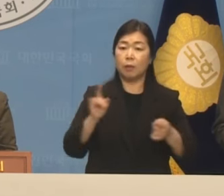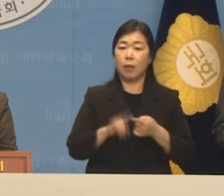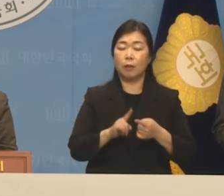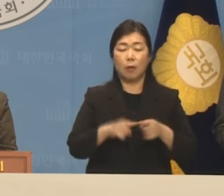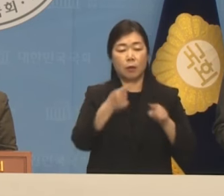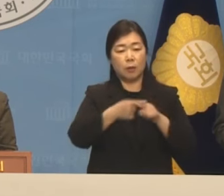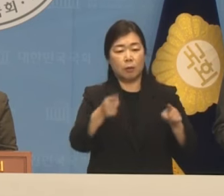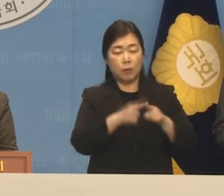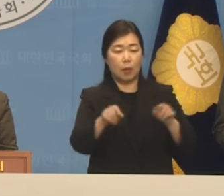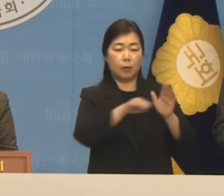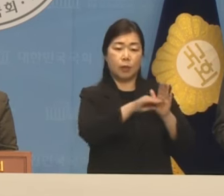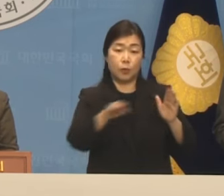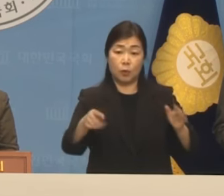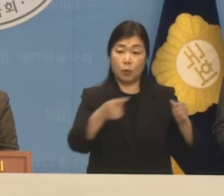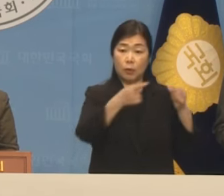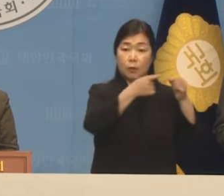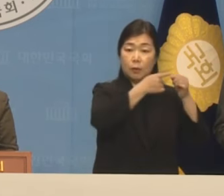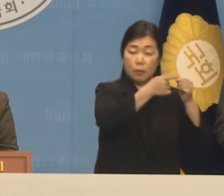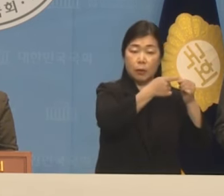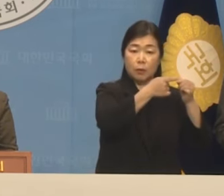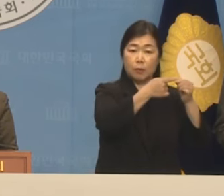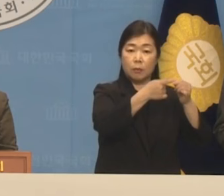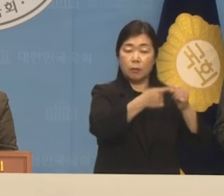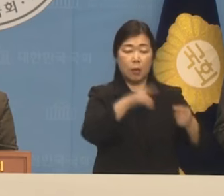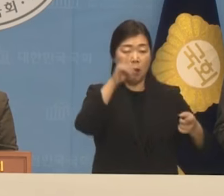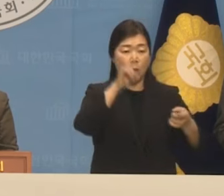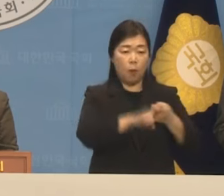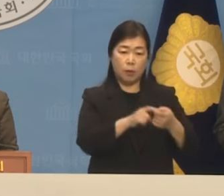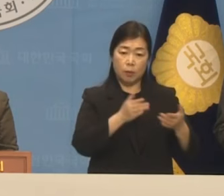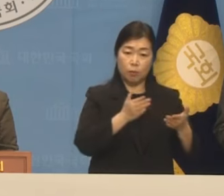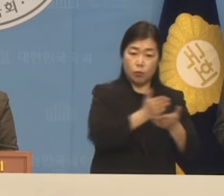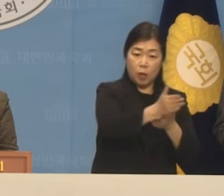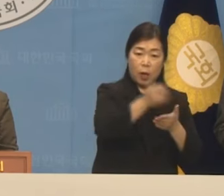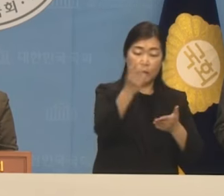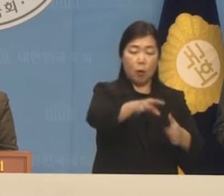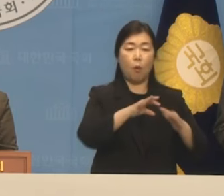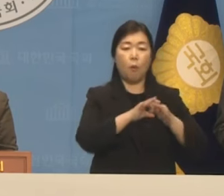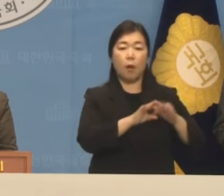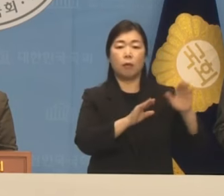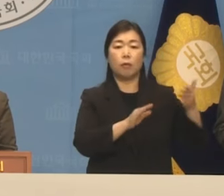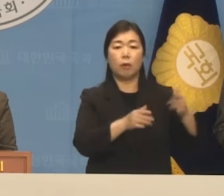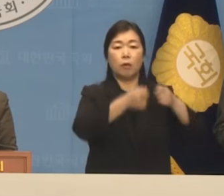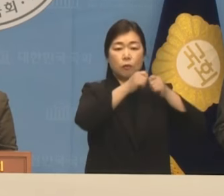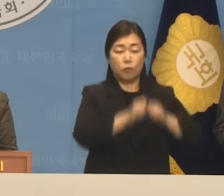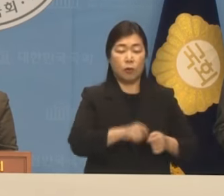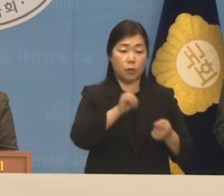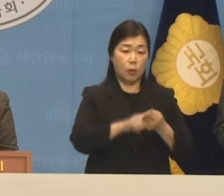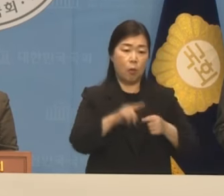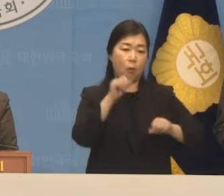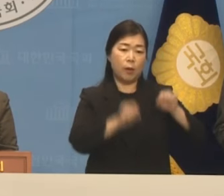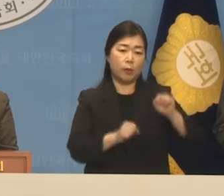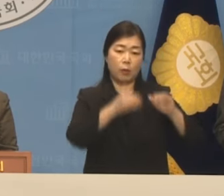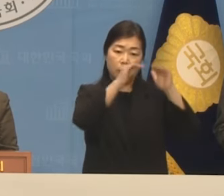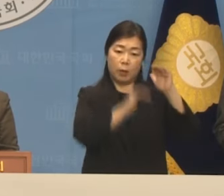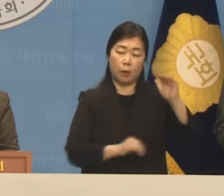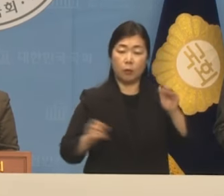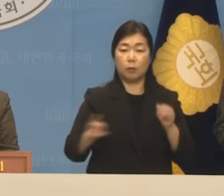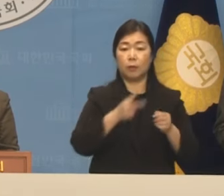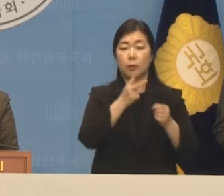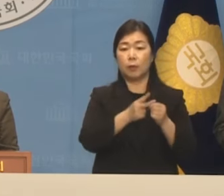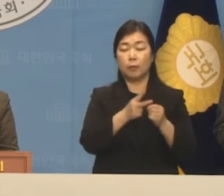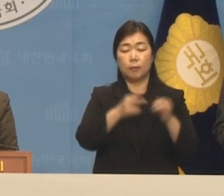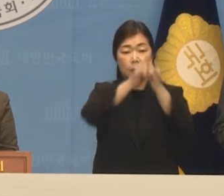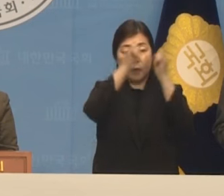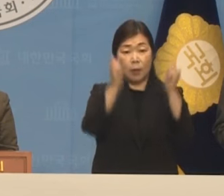심사 기준은 첫째, 관심 분야와 그와 관련된 구체적 활동 내역, 두 번째,